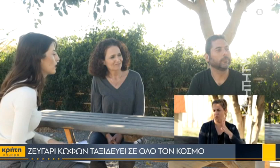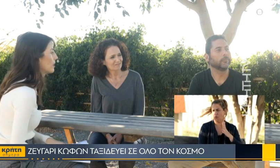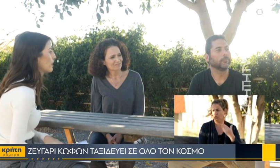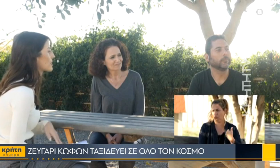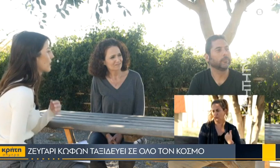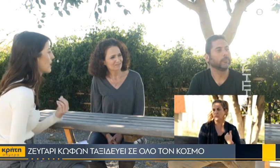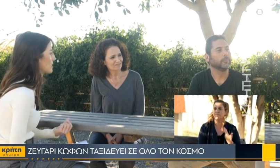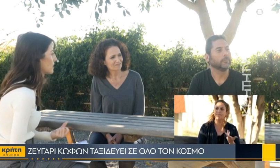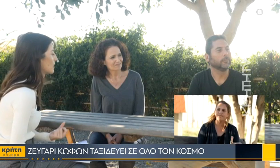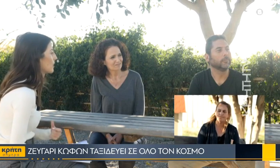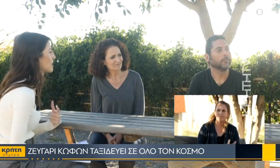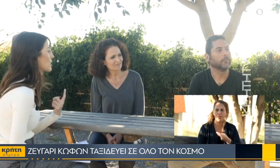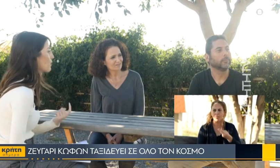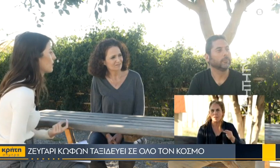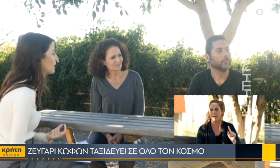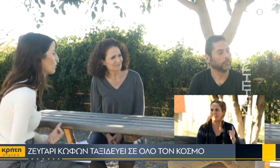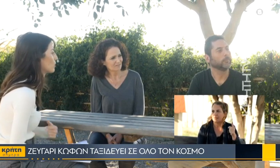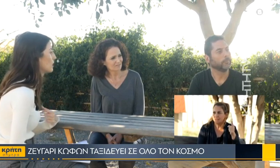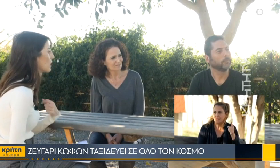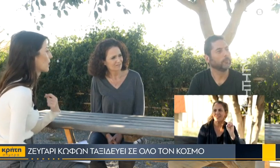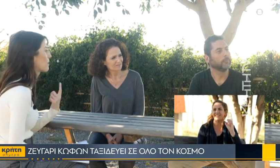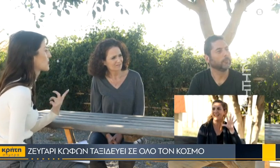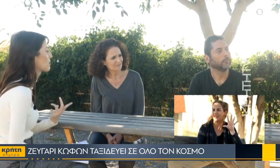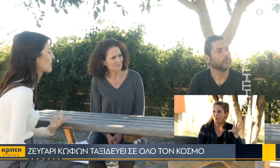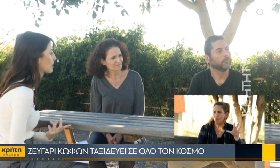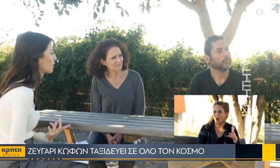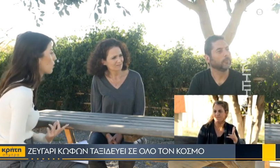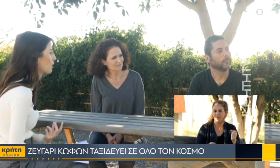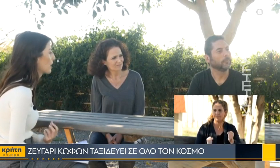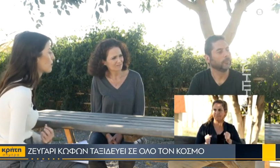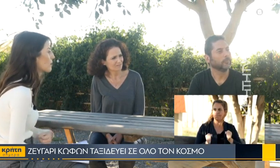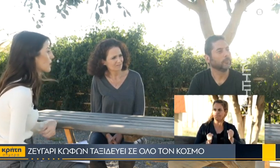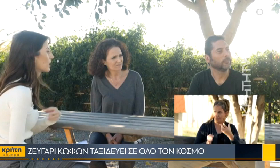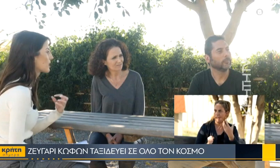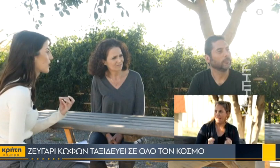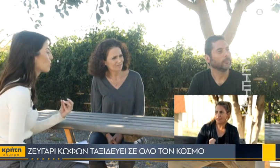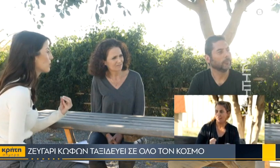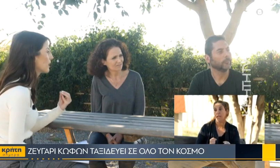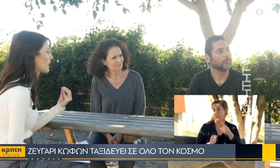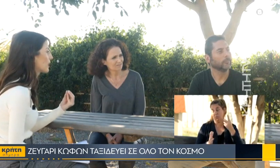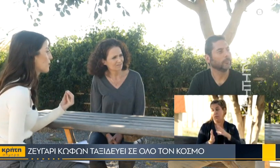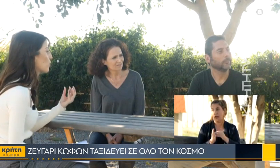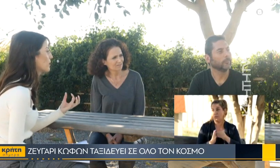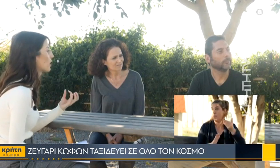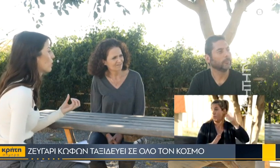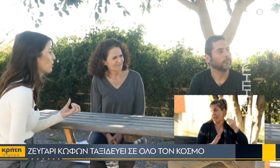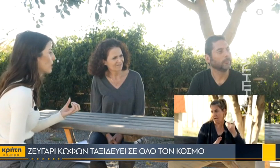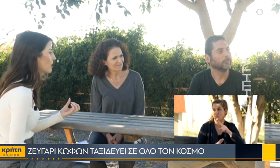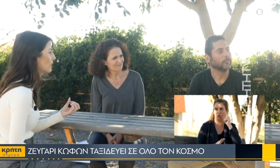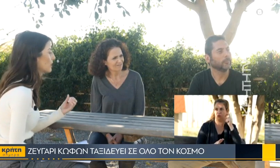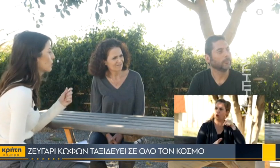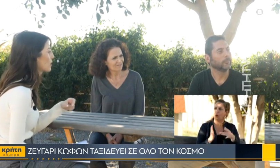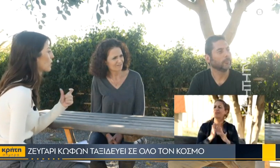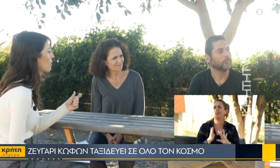κοφός διστάζει να σκεφτεί ότι θα πάει σε μια ξένη χώρα, και σκέφτομαι ειδικά τα προηγούμενα